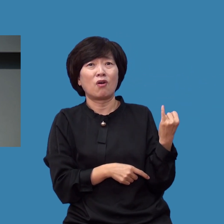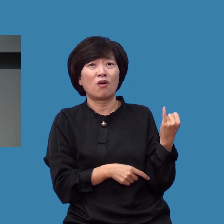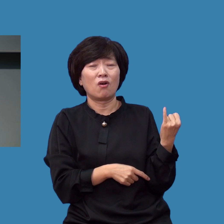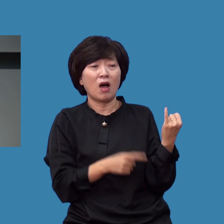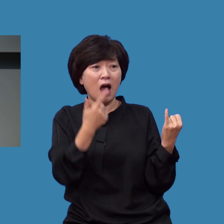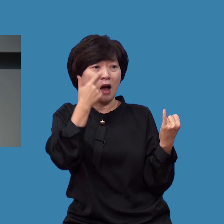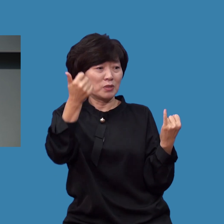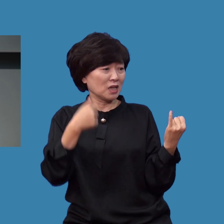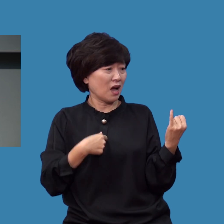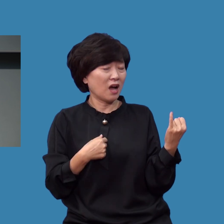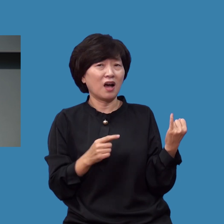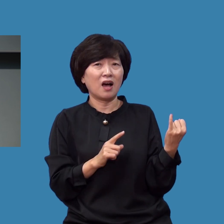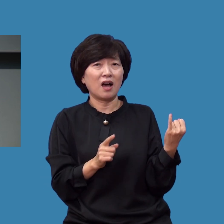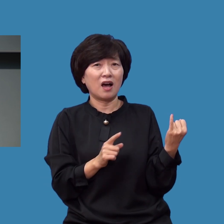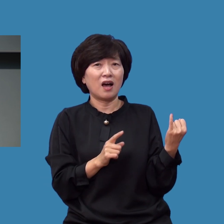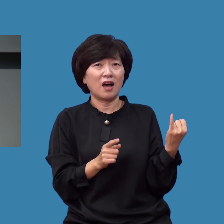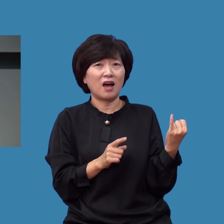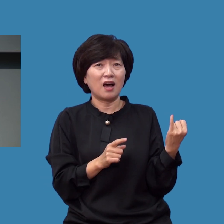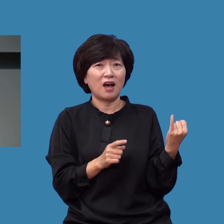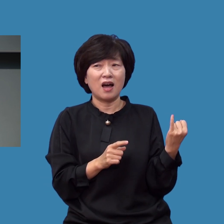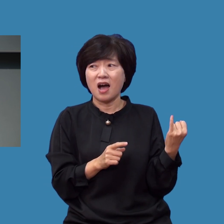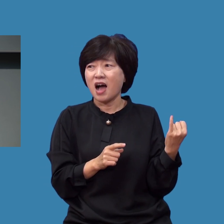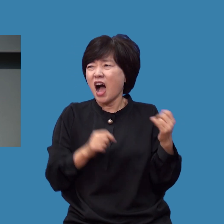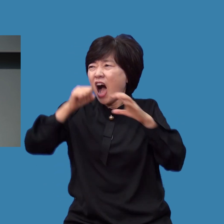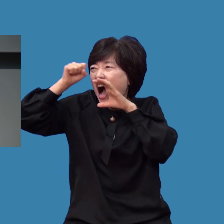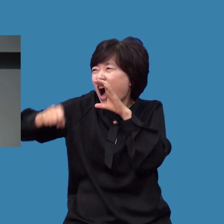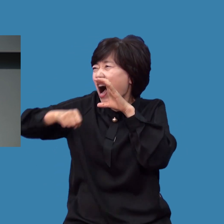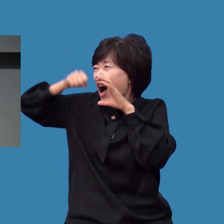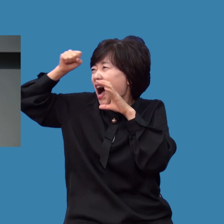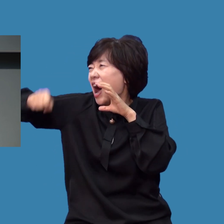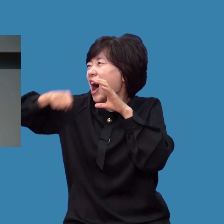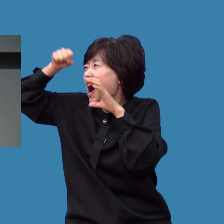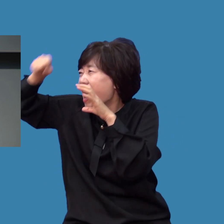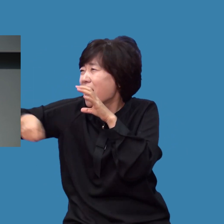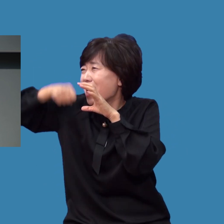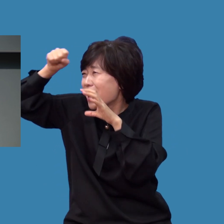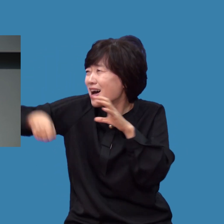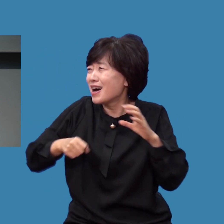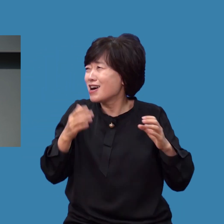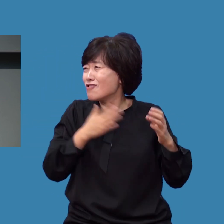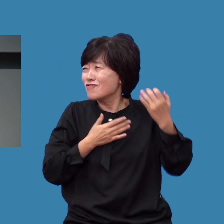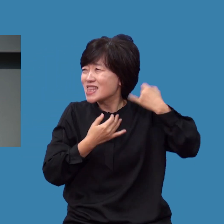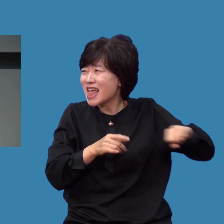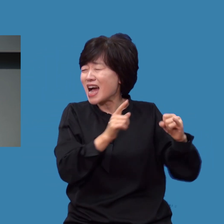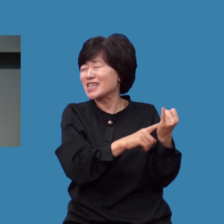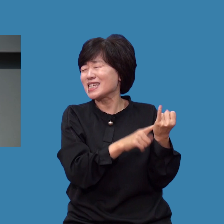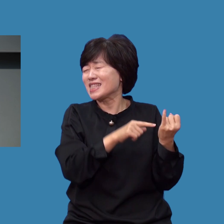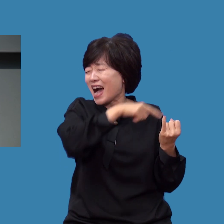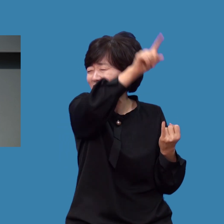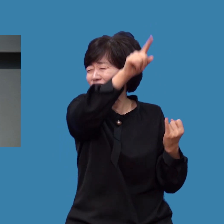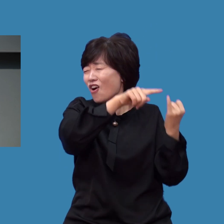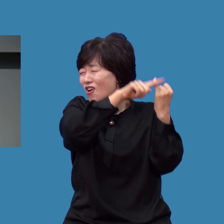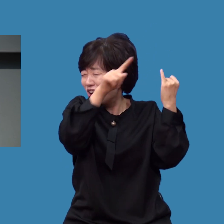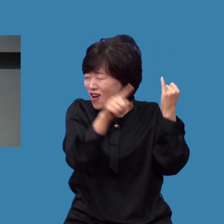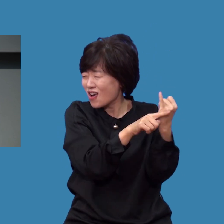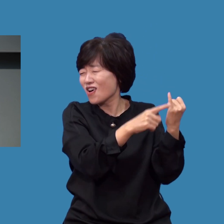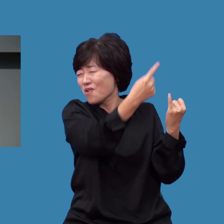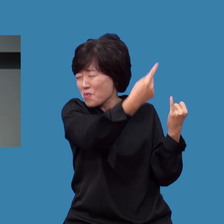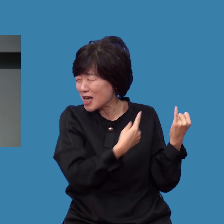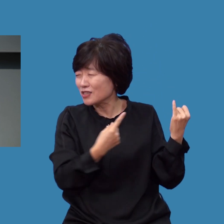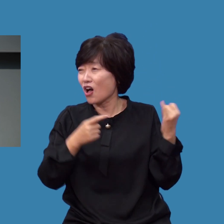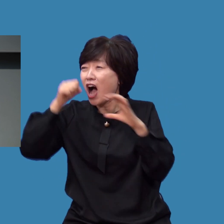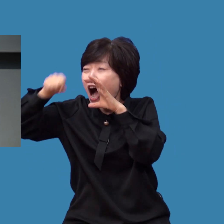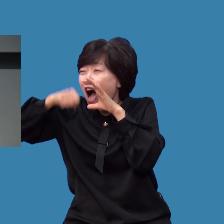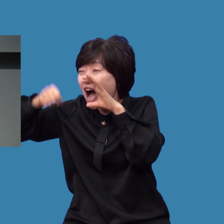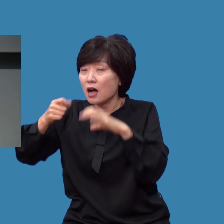그럼 이 아버지가 어떻게 할까요? 동네 방네 다니면서 아무 사람 만나서 우리 딸이 글쎄 말이야 나가서 사고 치고 돌아왔다네 이렇게